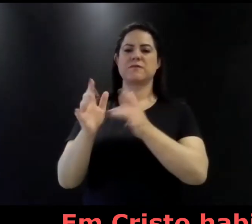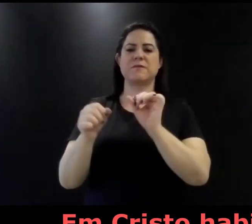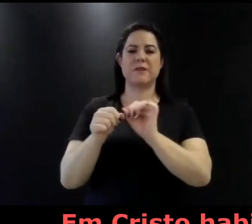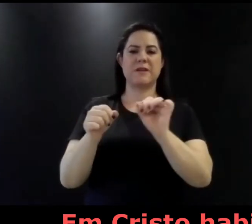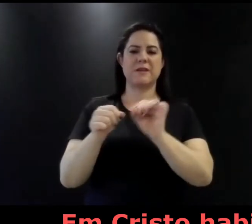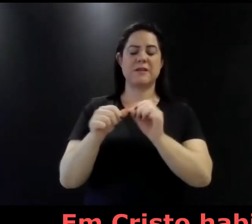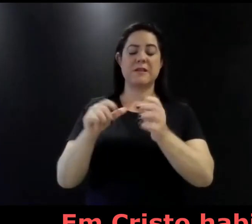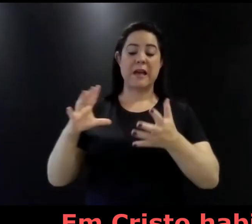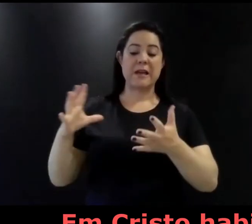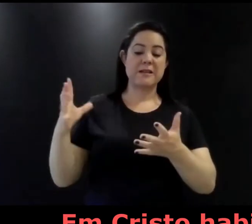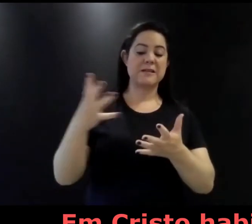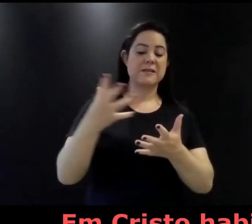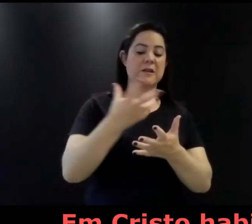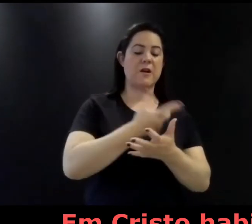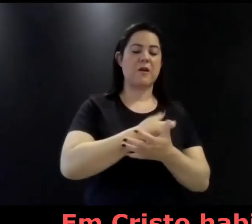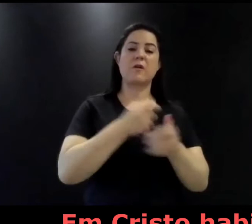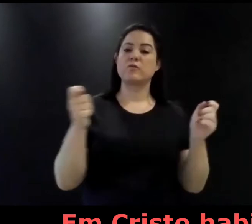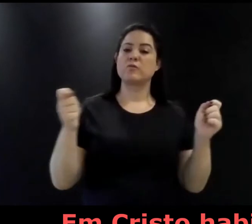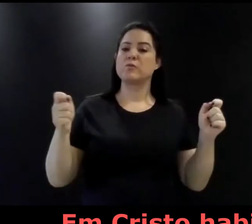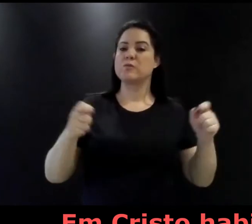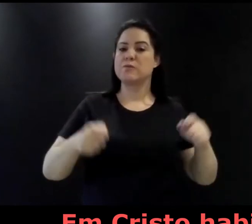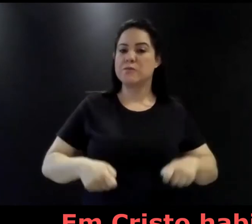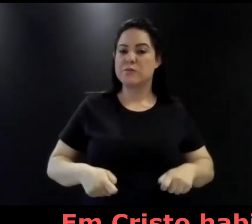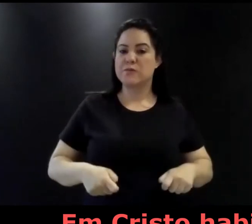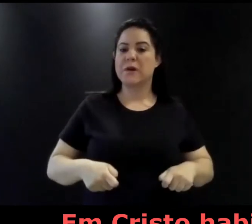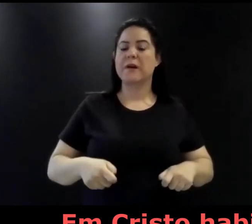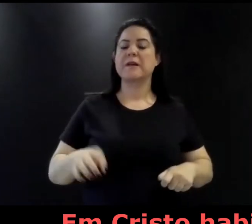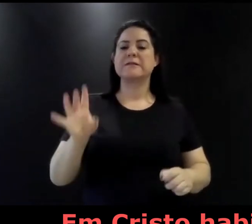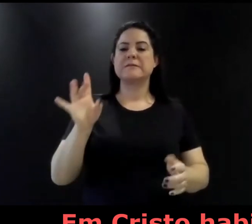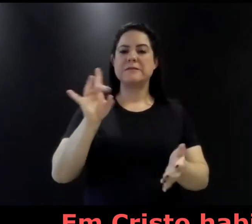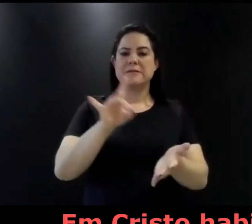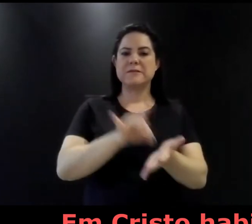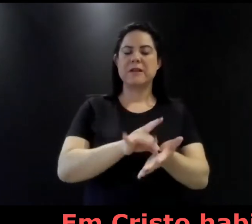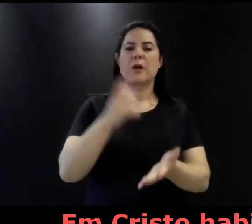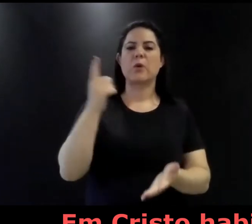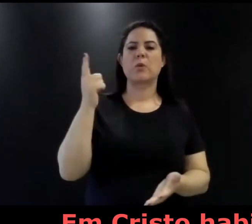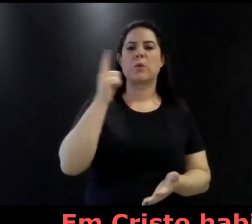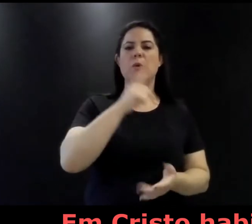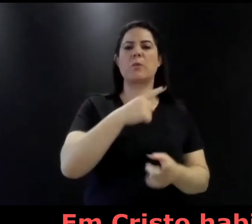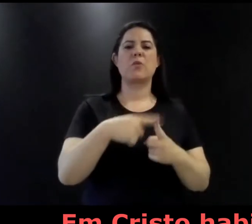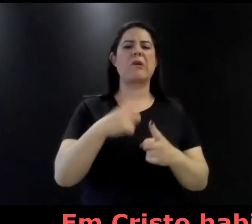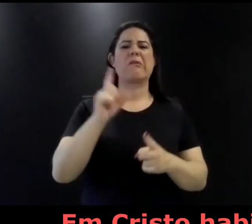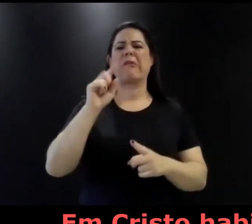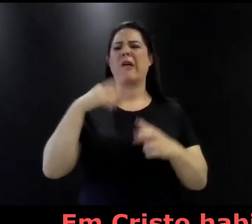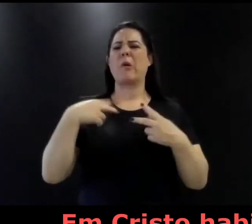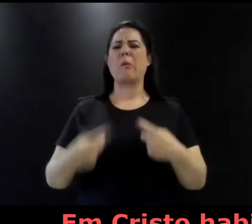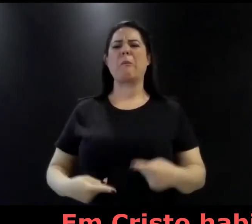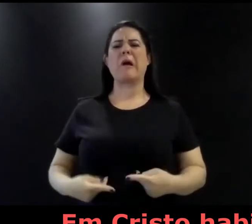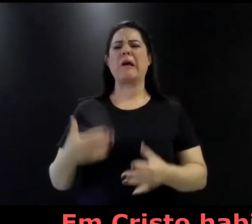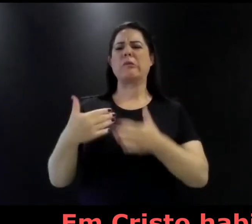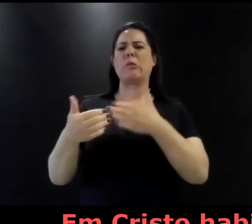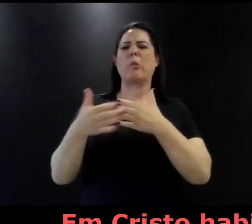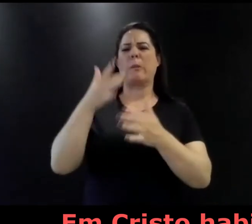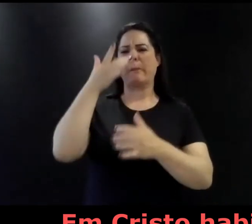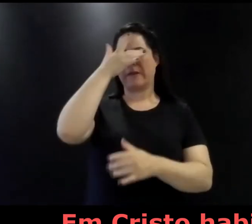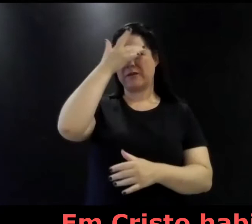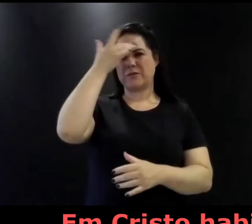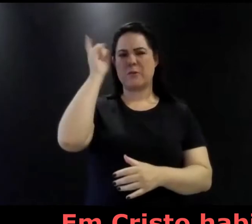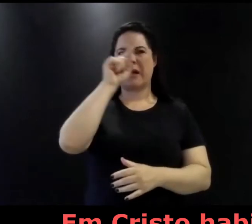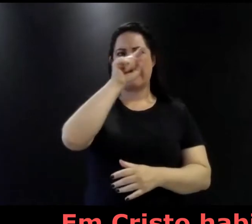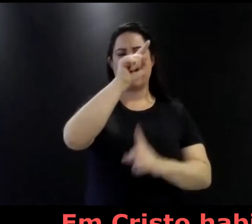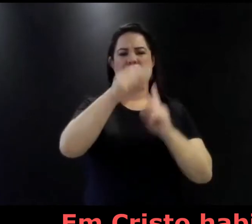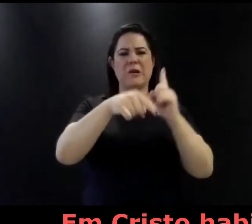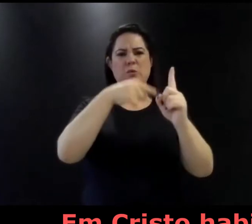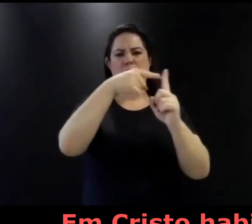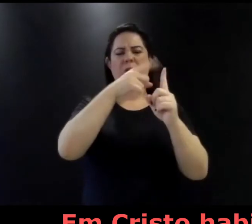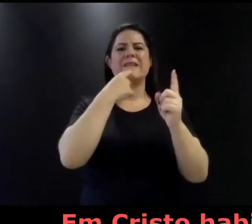foi eficaz, deu resultado, porque não era um homem comum morto lá. Não foi o sangue